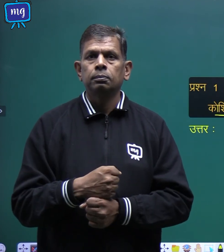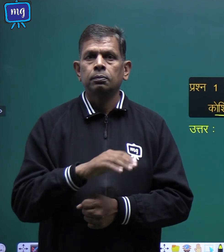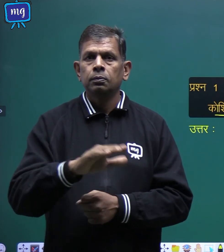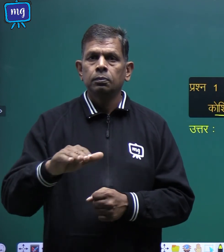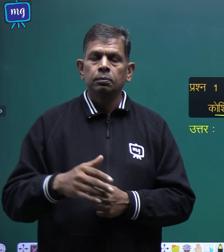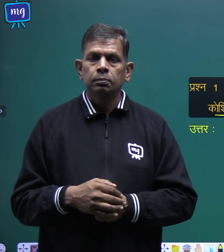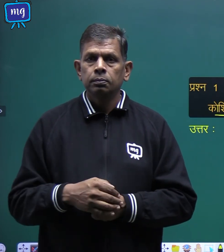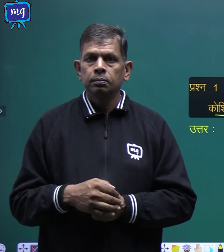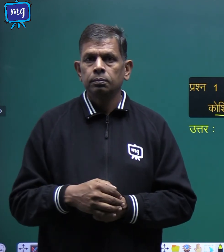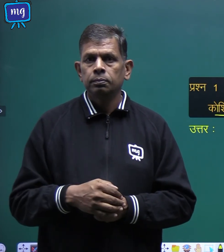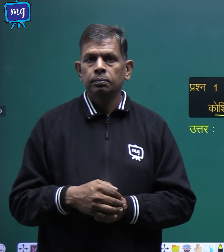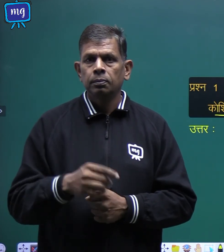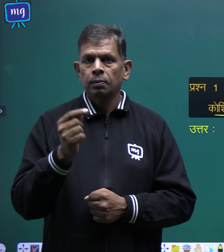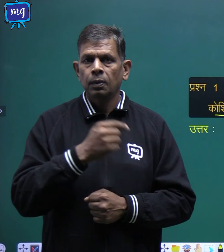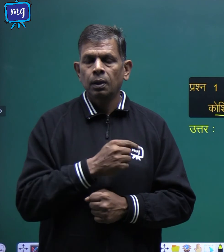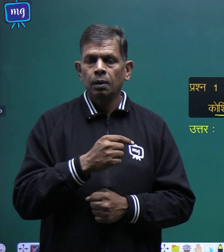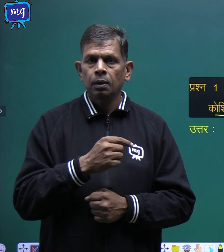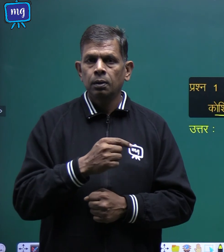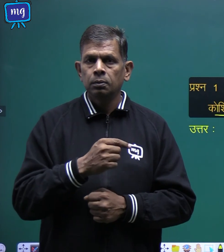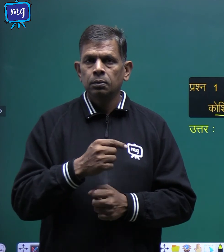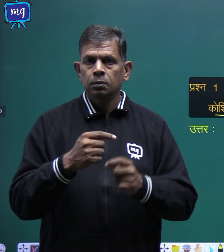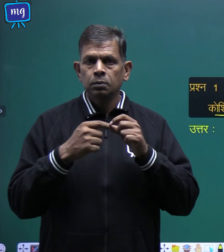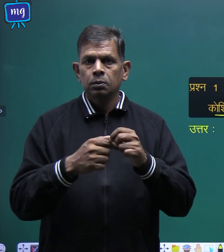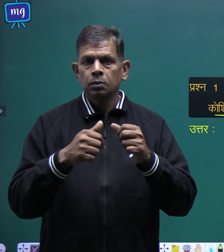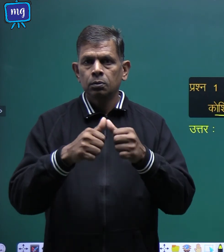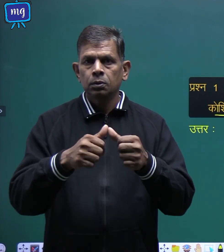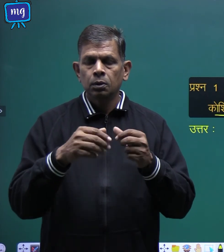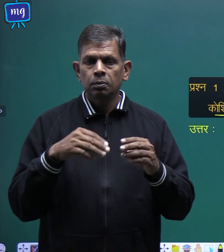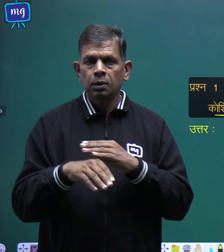बच्चों, इस प्रश्न के उत्तर में